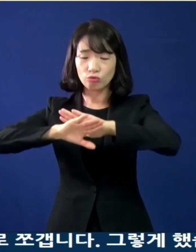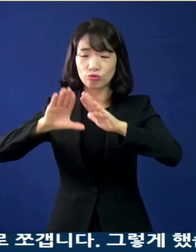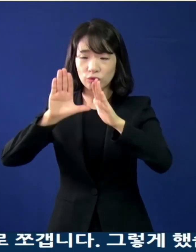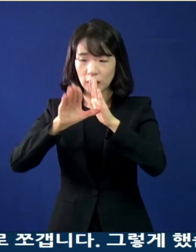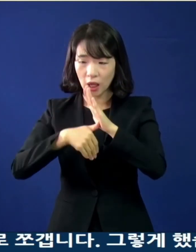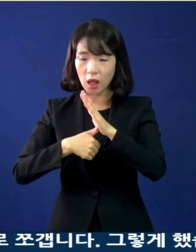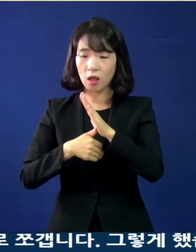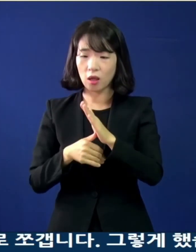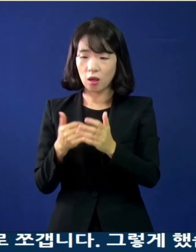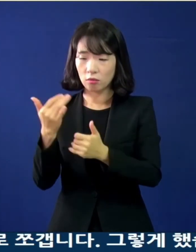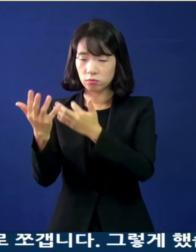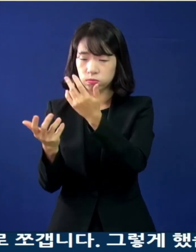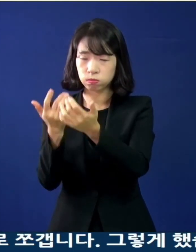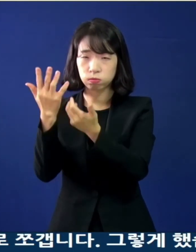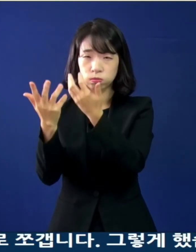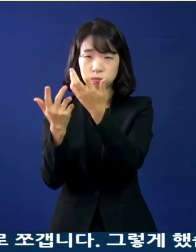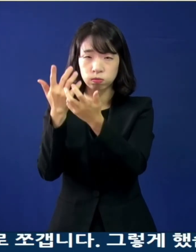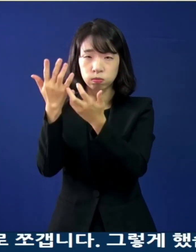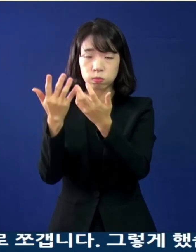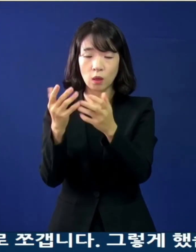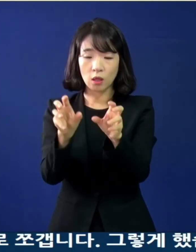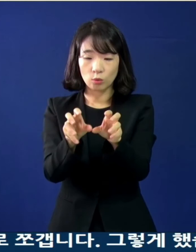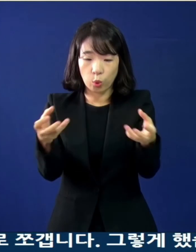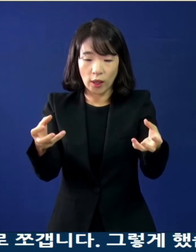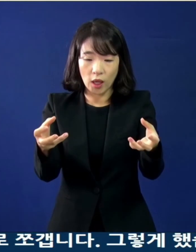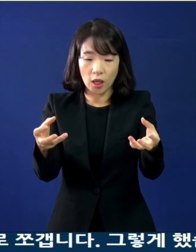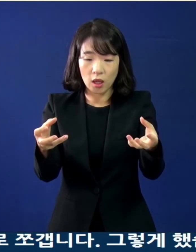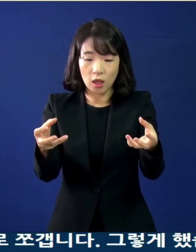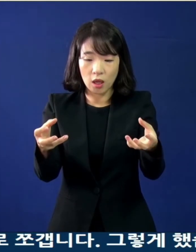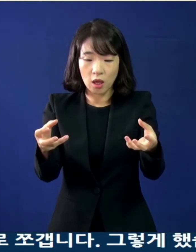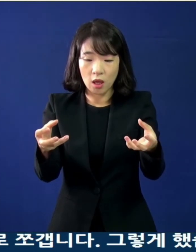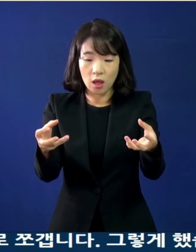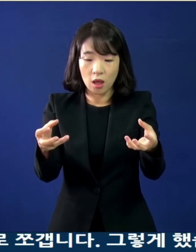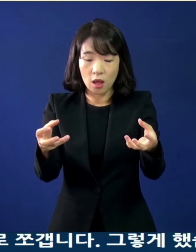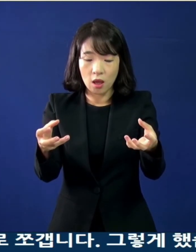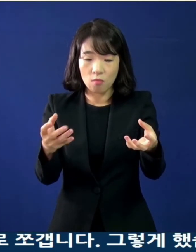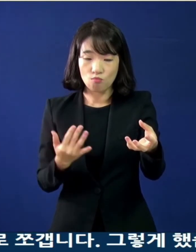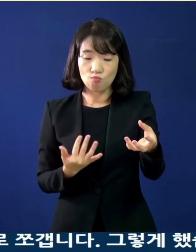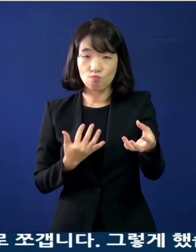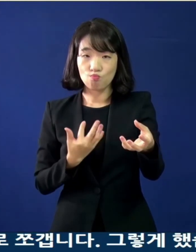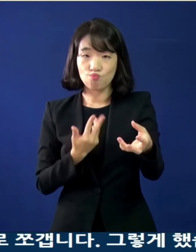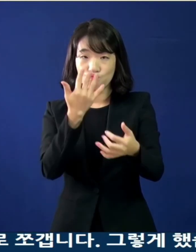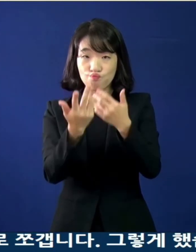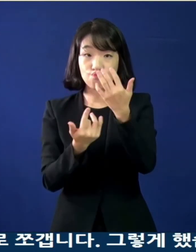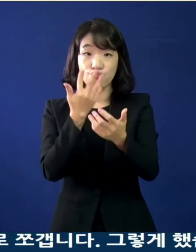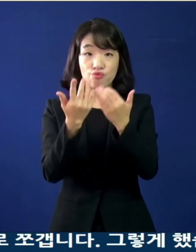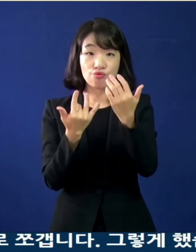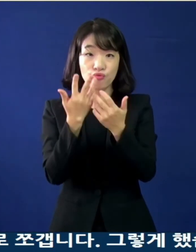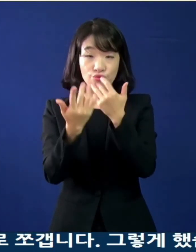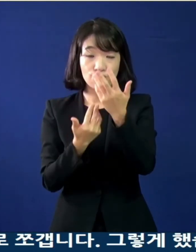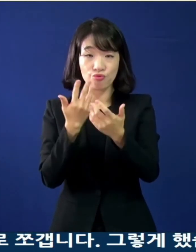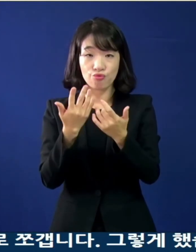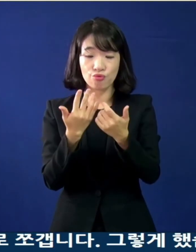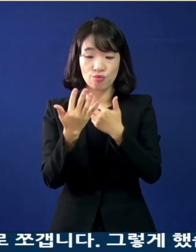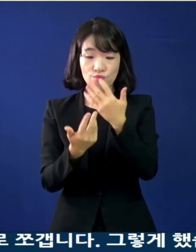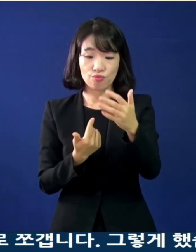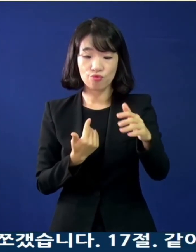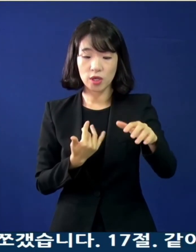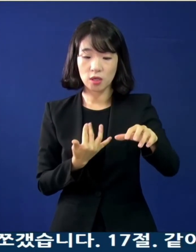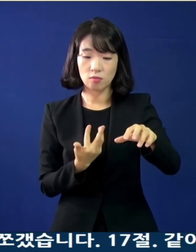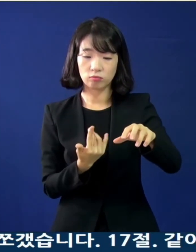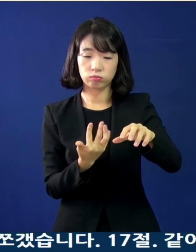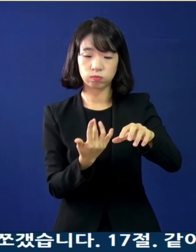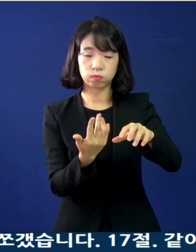보이며 타는 횃불이 쪼갠 고기 사이로 지나가다. 뭐가 지나갔어요? 타는 횃불이,